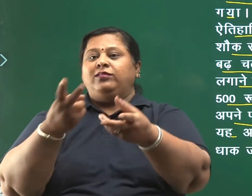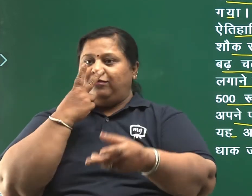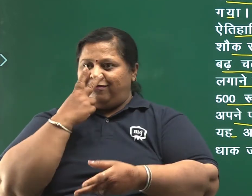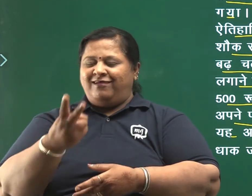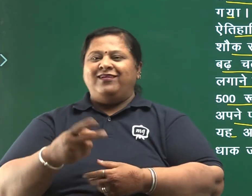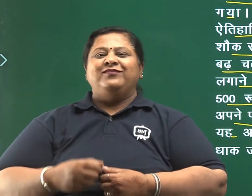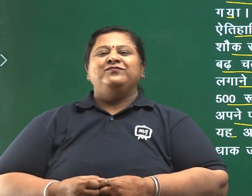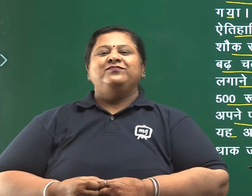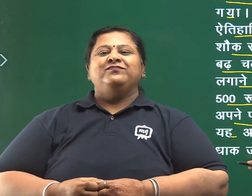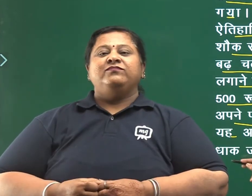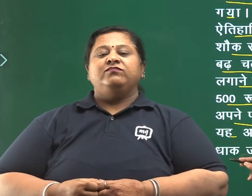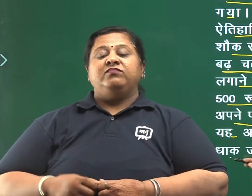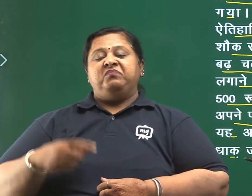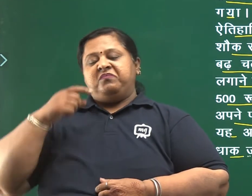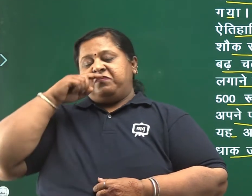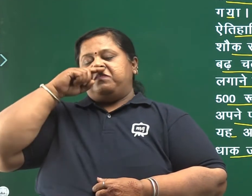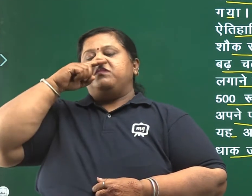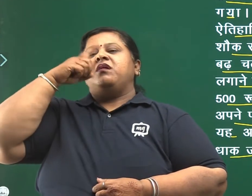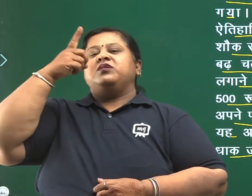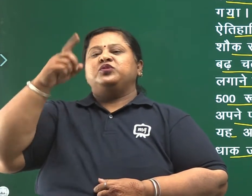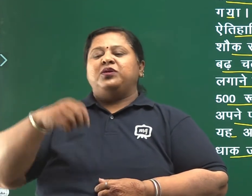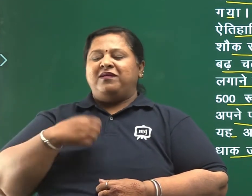दिखाकर धाक जमाना